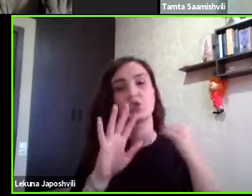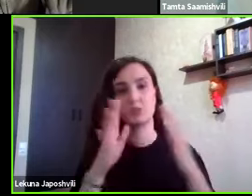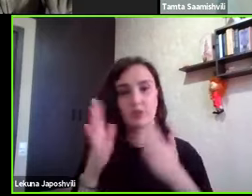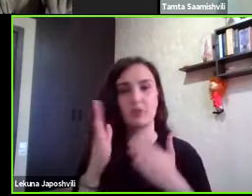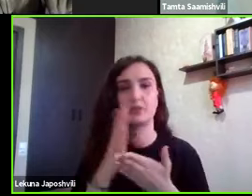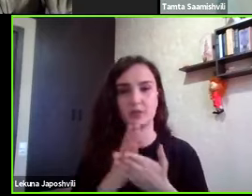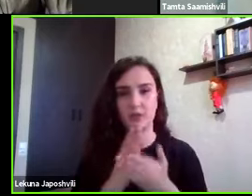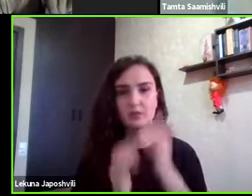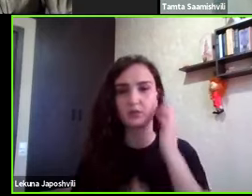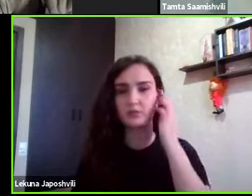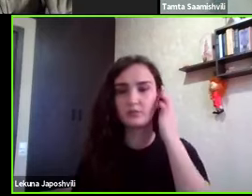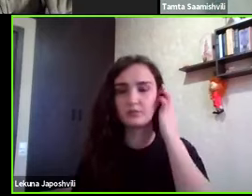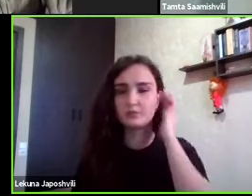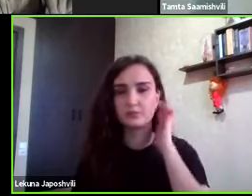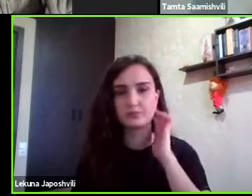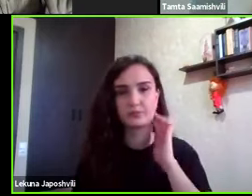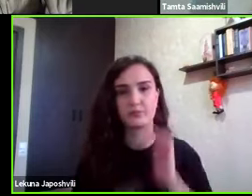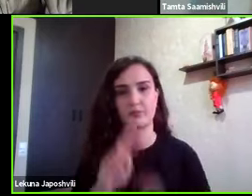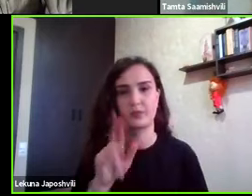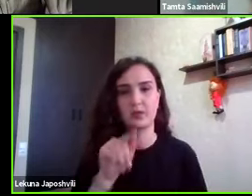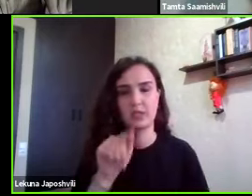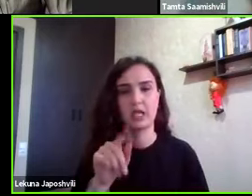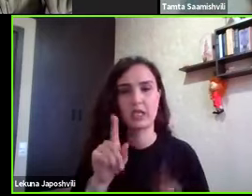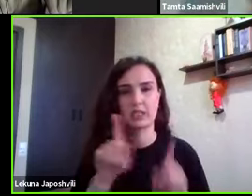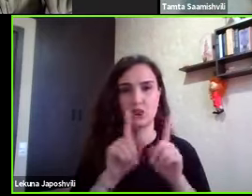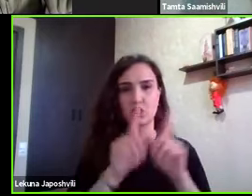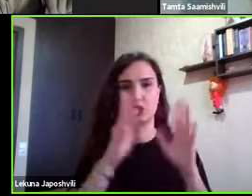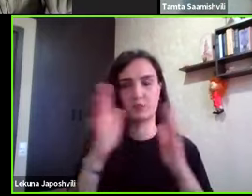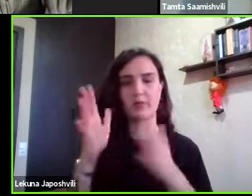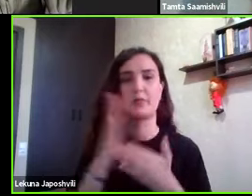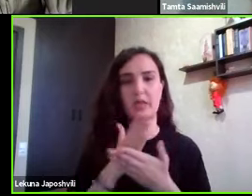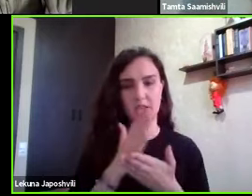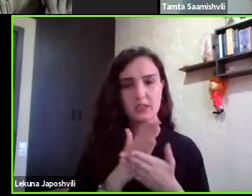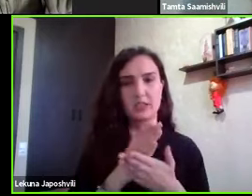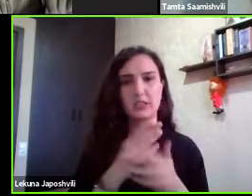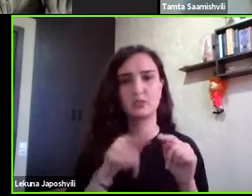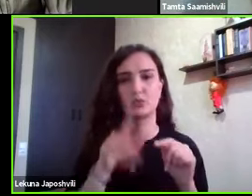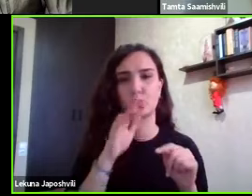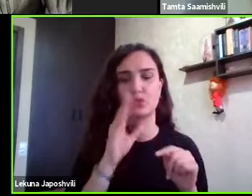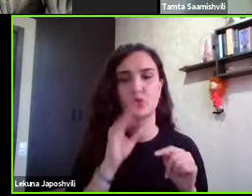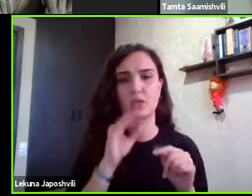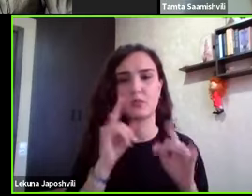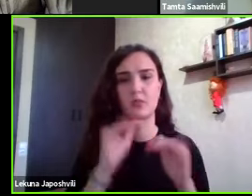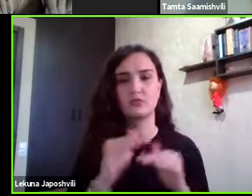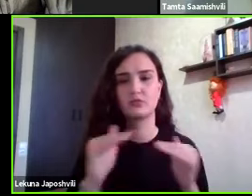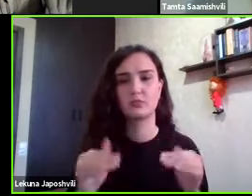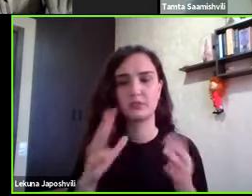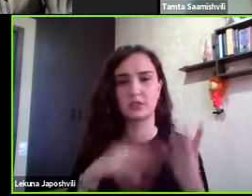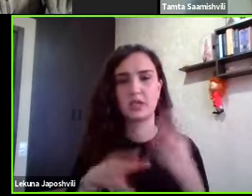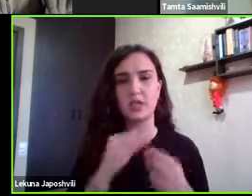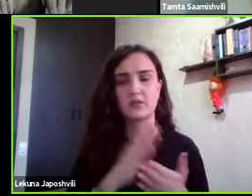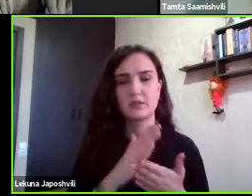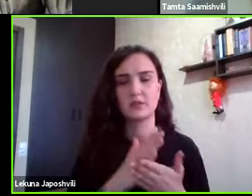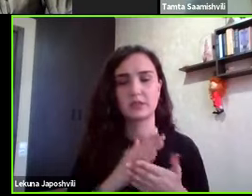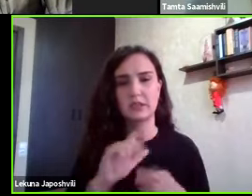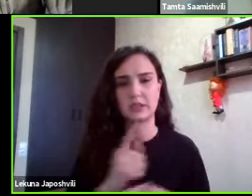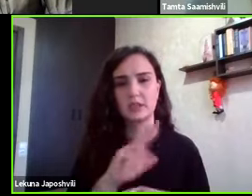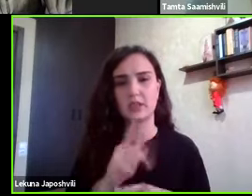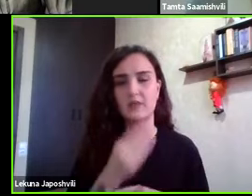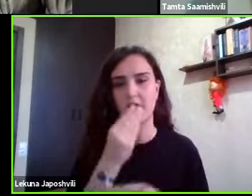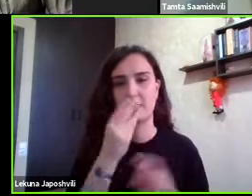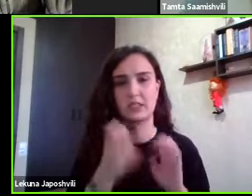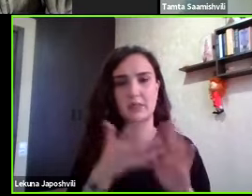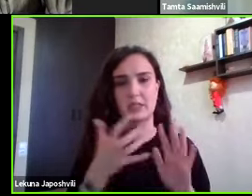გვაქვს და ესეთი შემთხვევები არის იმ დროს, როდესაც ბავშვებს აქვს ისევ და ისევ კვებითი